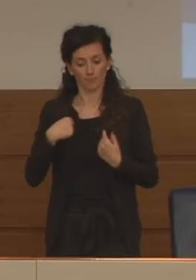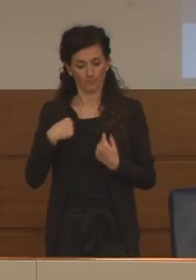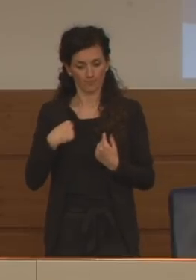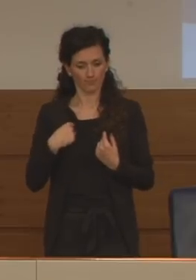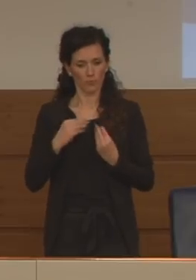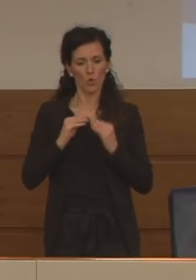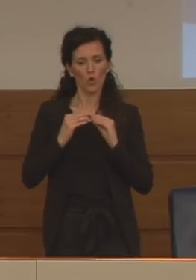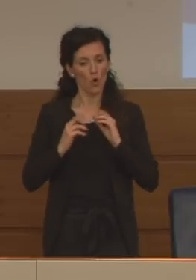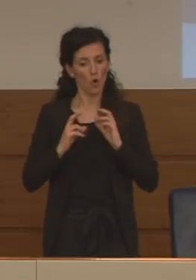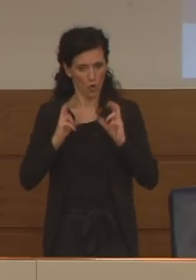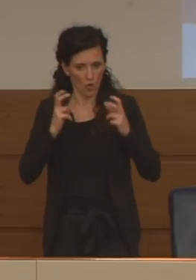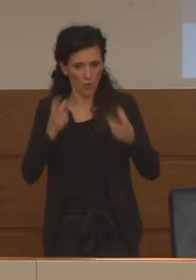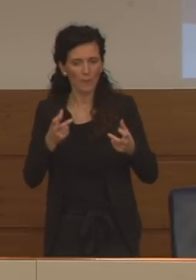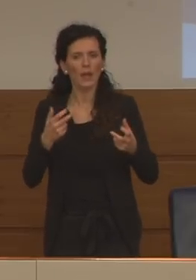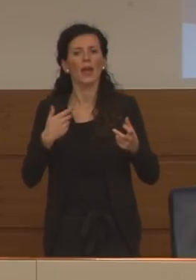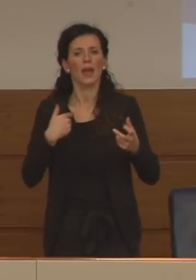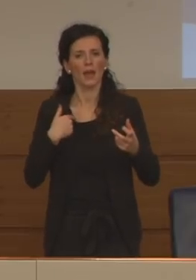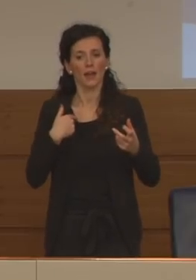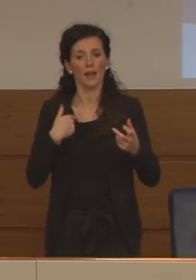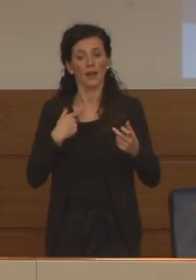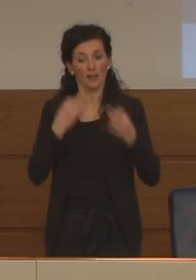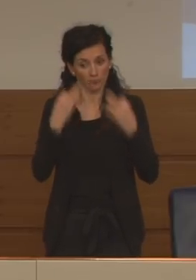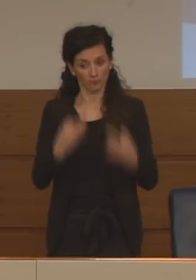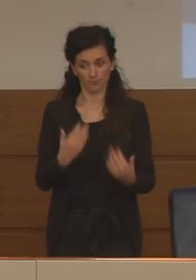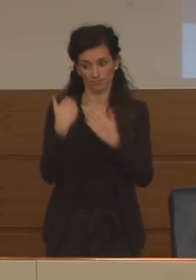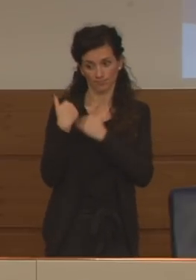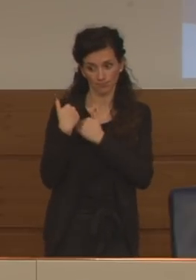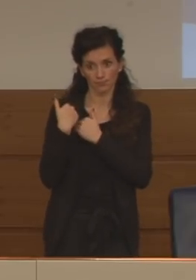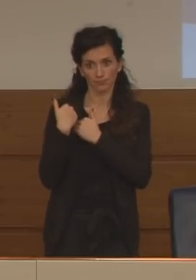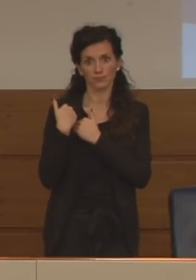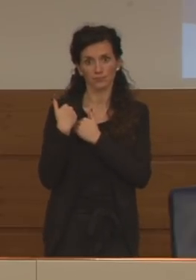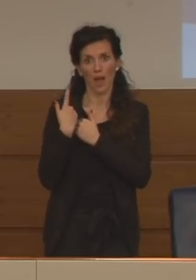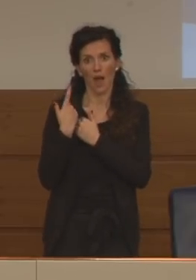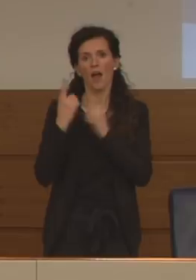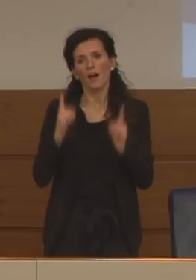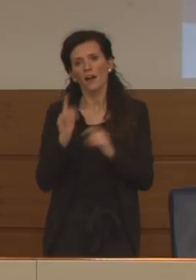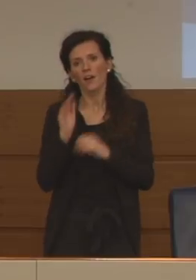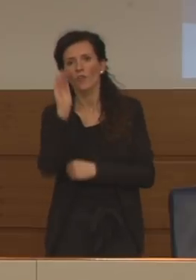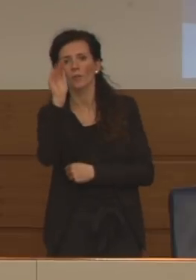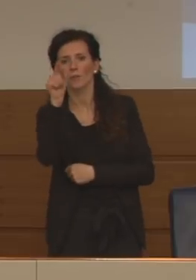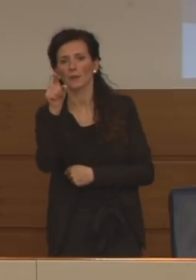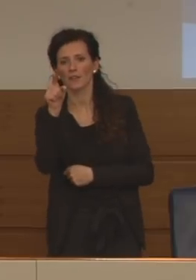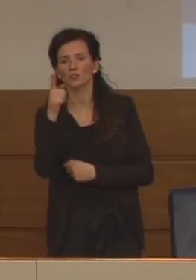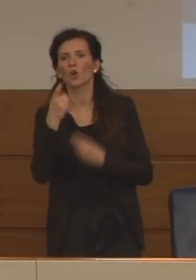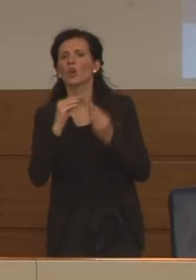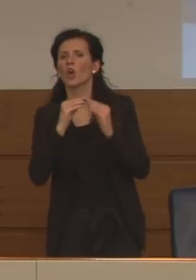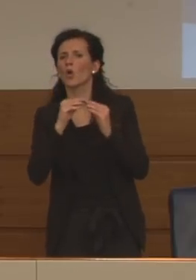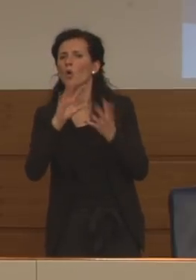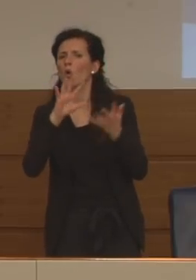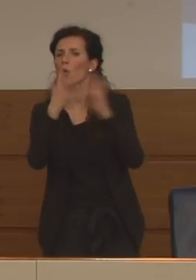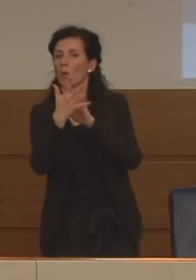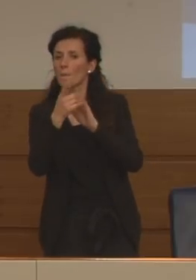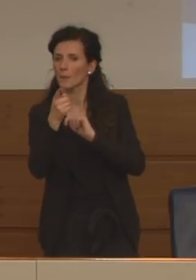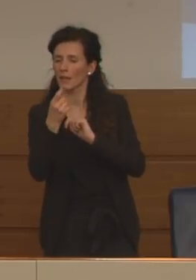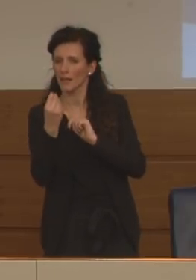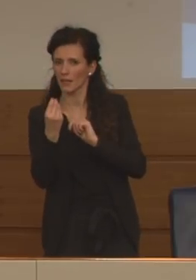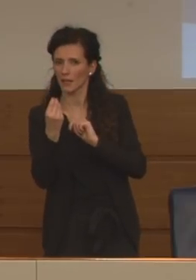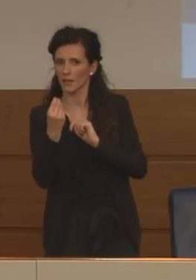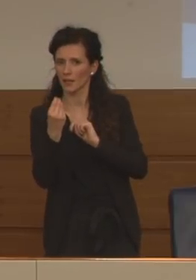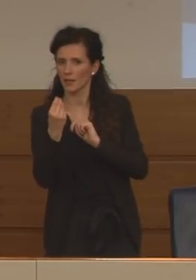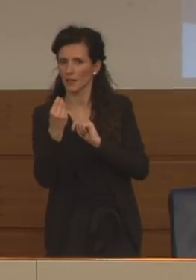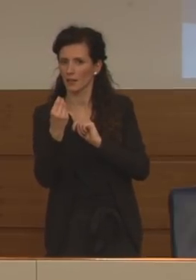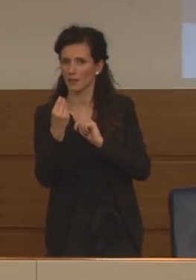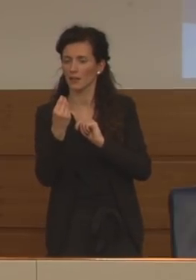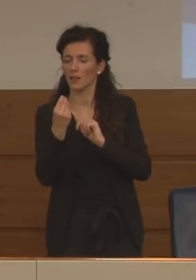e che devono verificarsi con gli assunti perché tu possa poi fare in modo che quella previsione si realizzi così come la